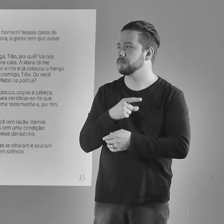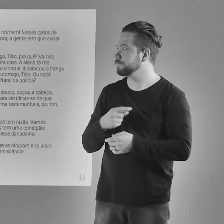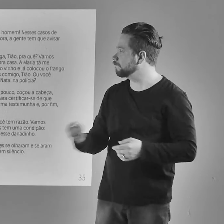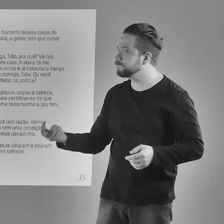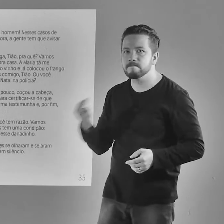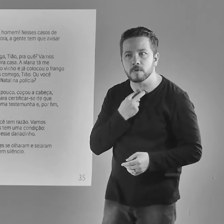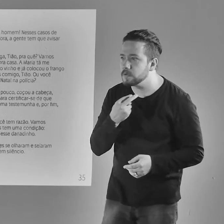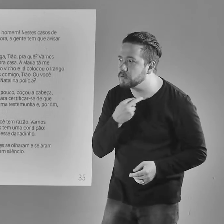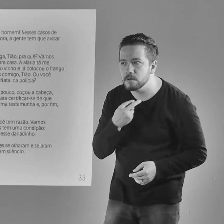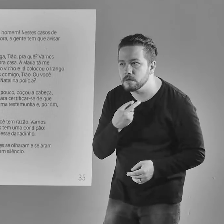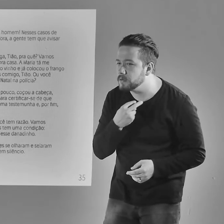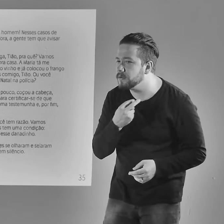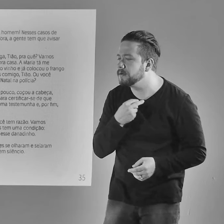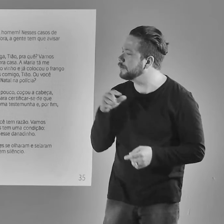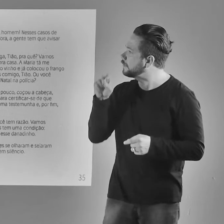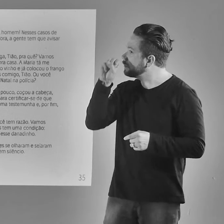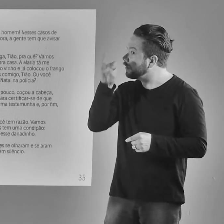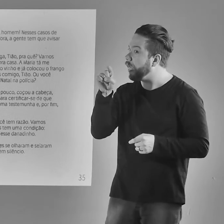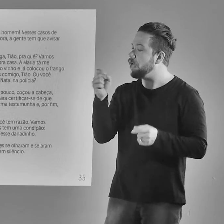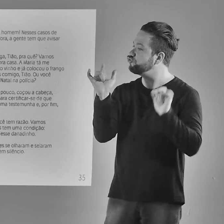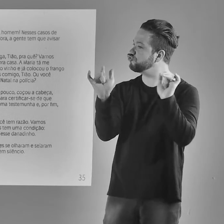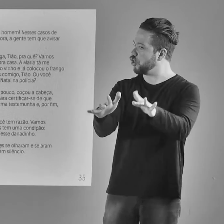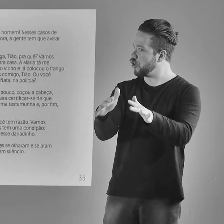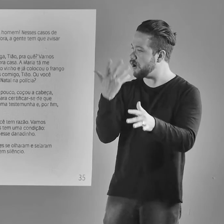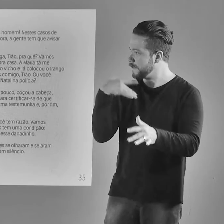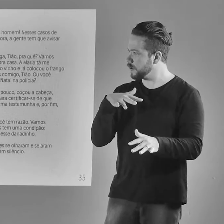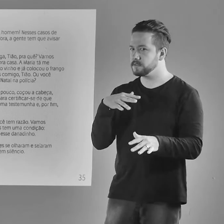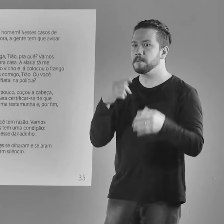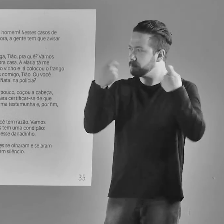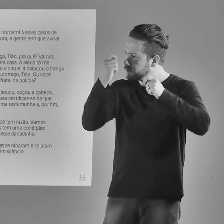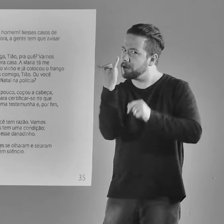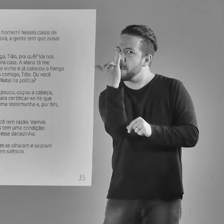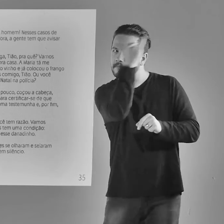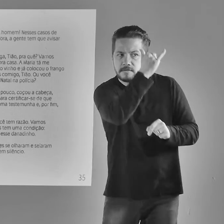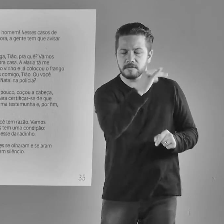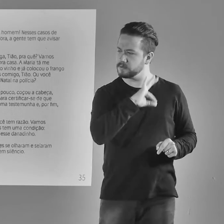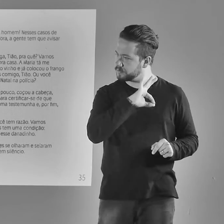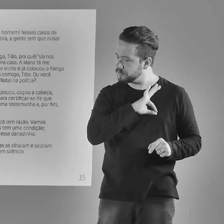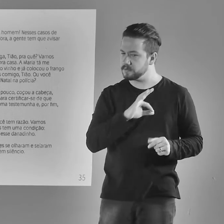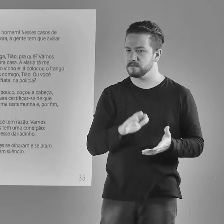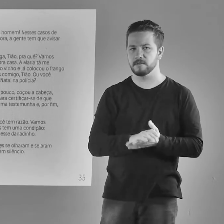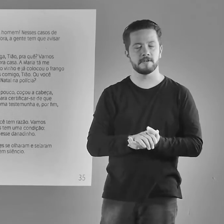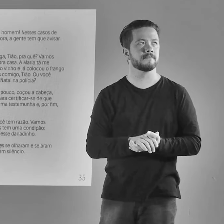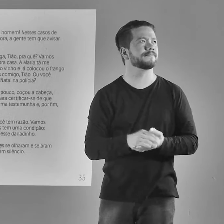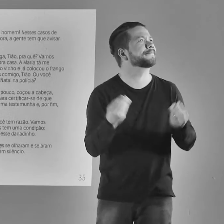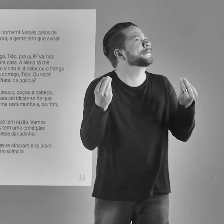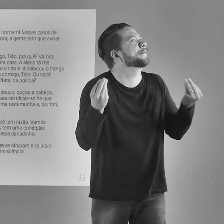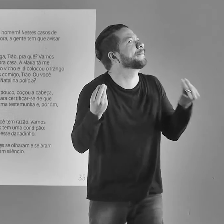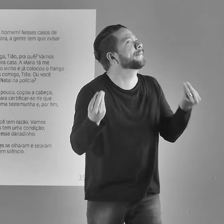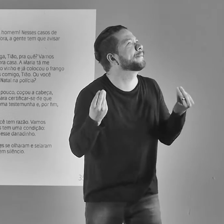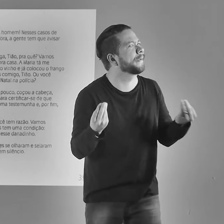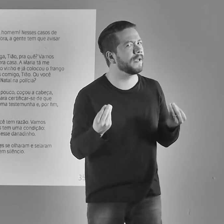pode, homem. Nesses casos de criança jogada fora, a gente tem que avisar a polícia. Pra